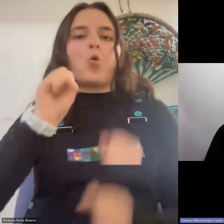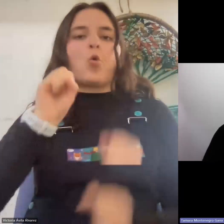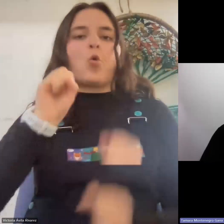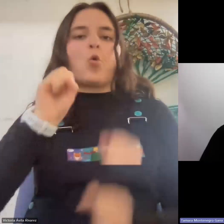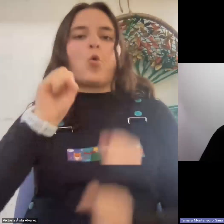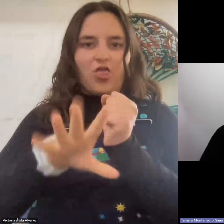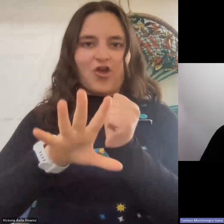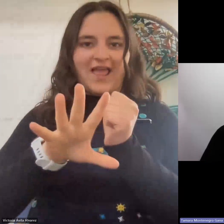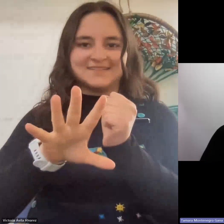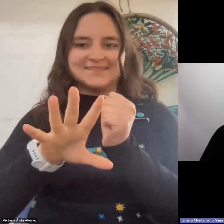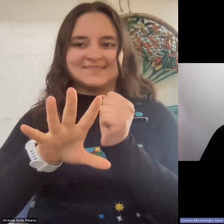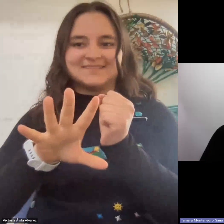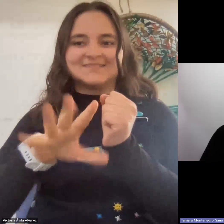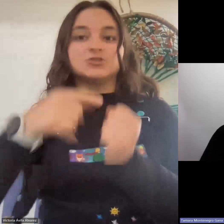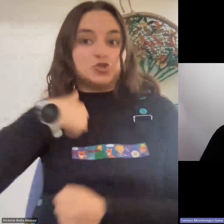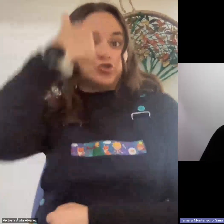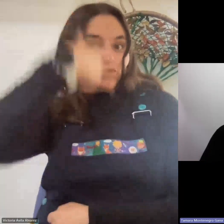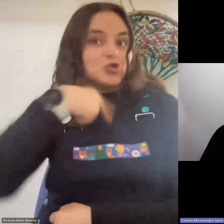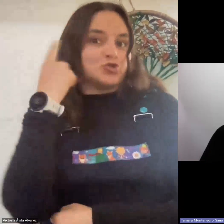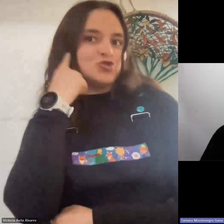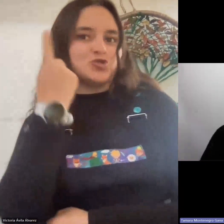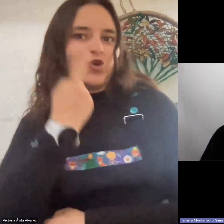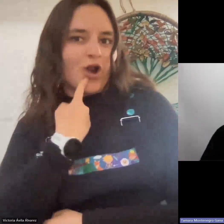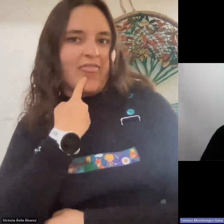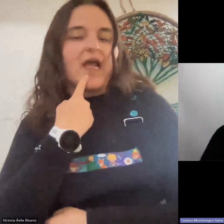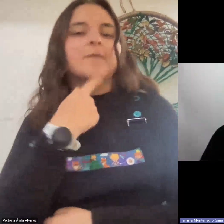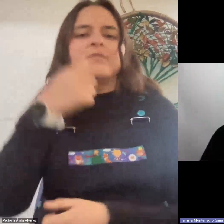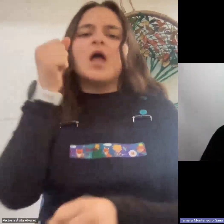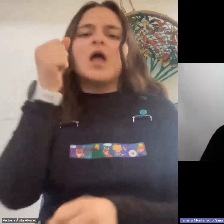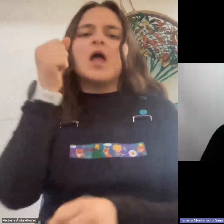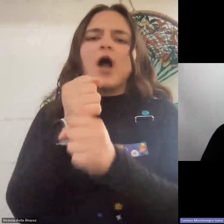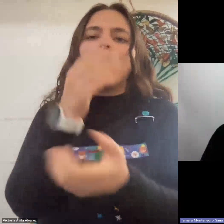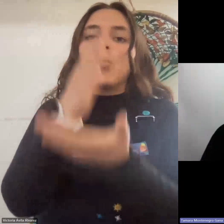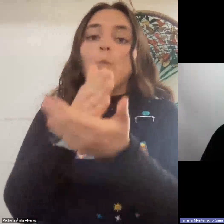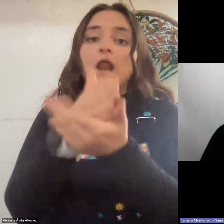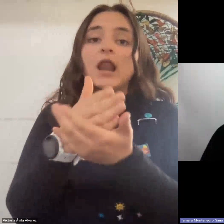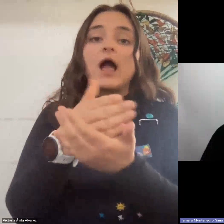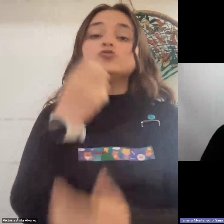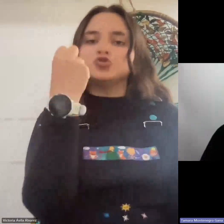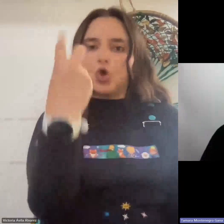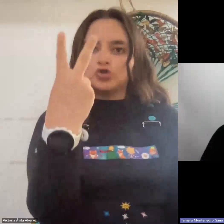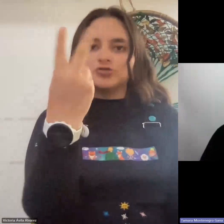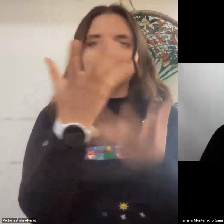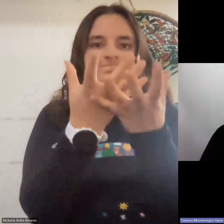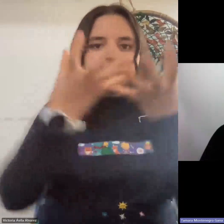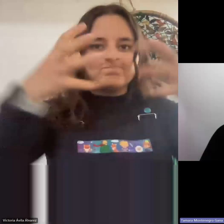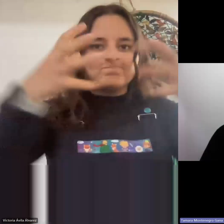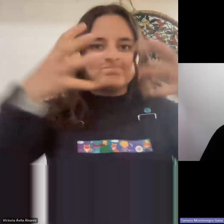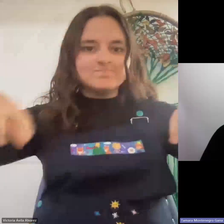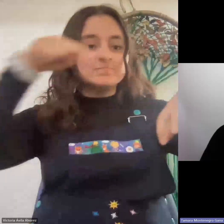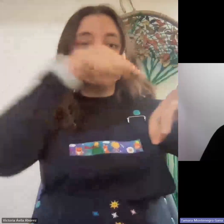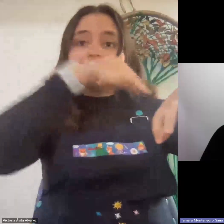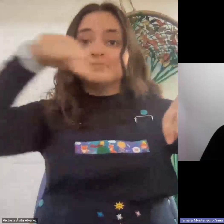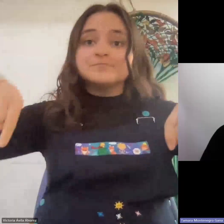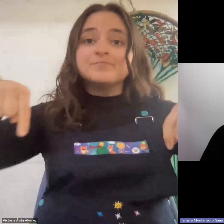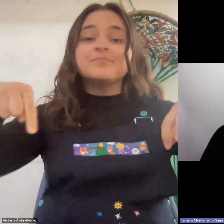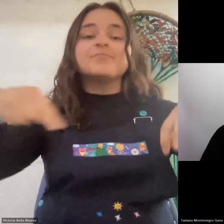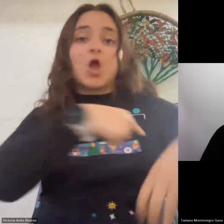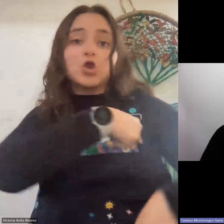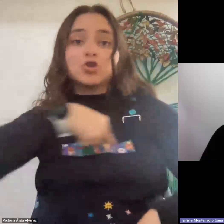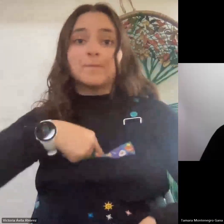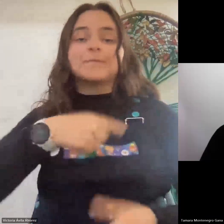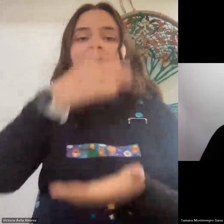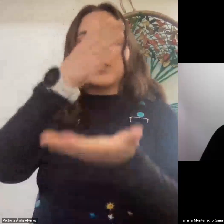¿Yo qué hago? Yo trabajo como coeducadora, porque soy persona sorda, y trabajo en dos escuelas,